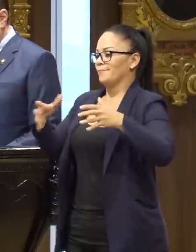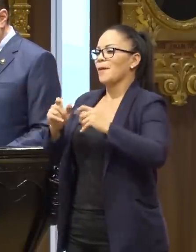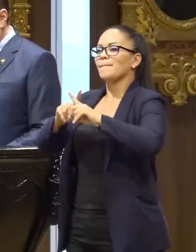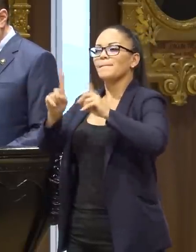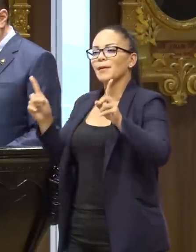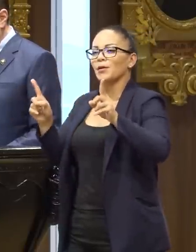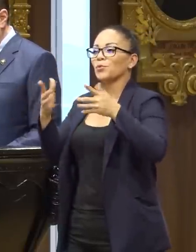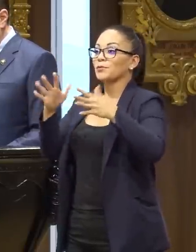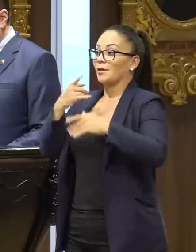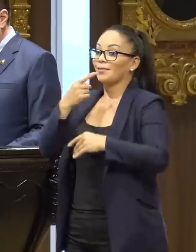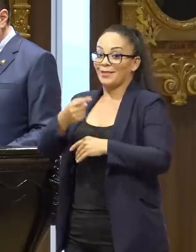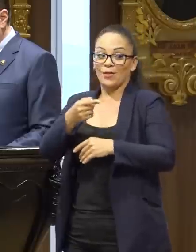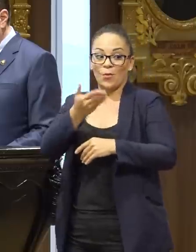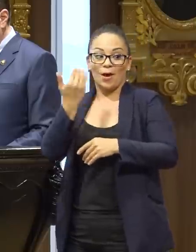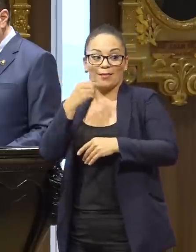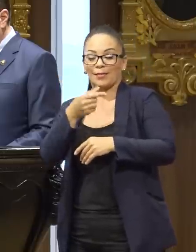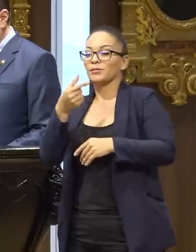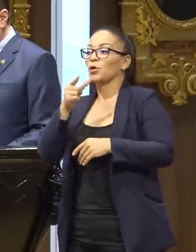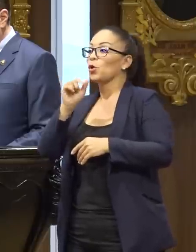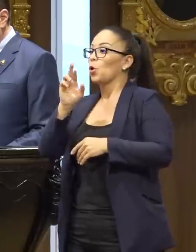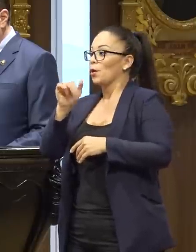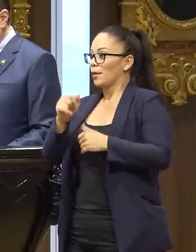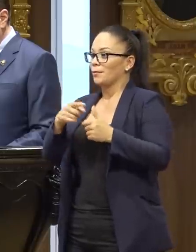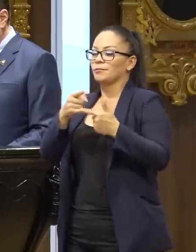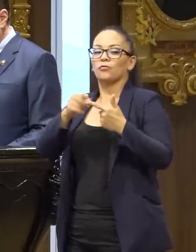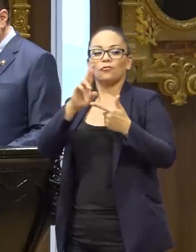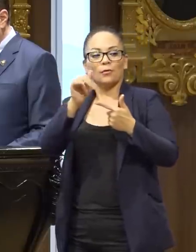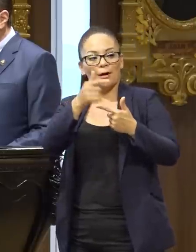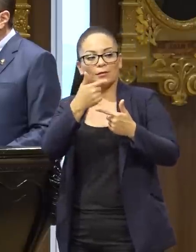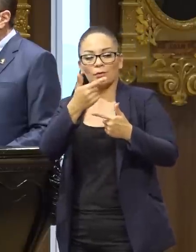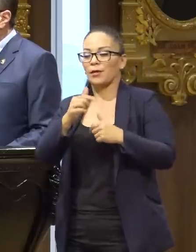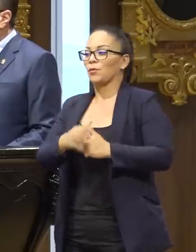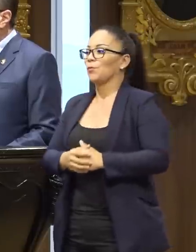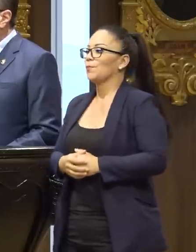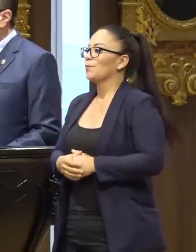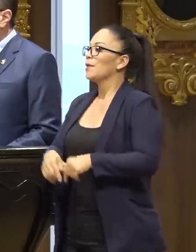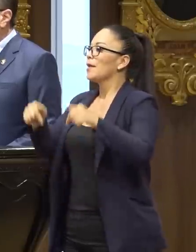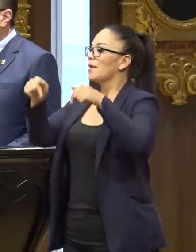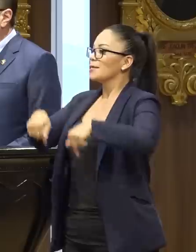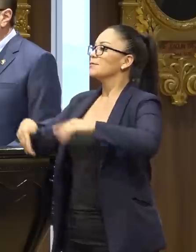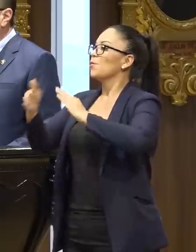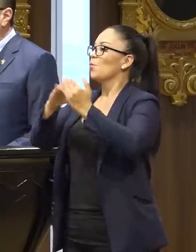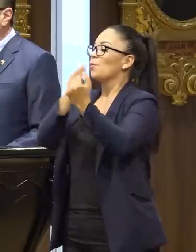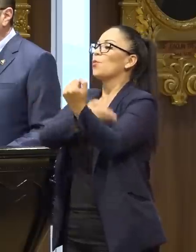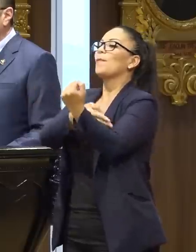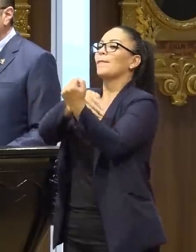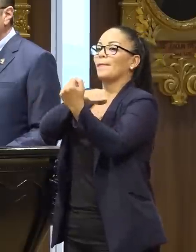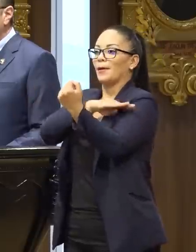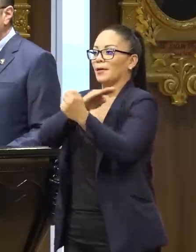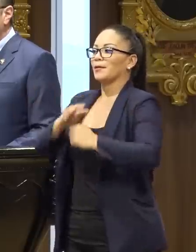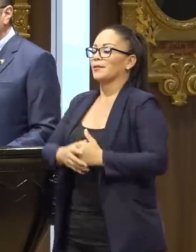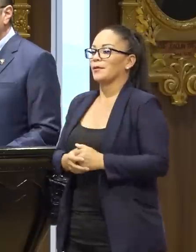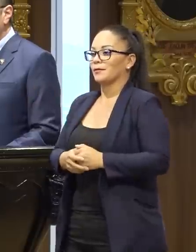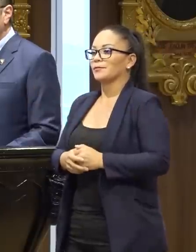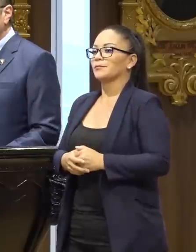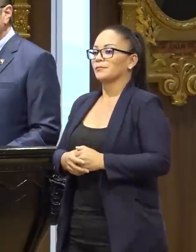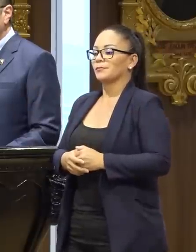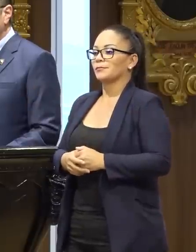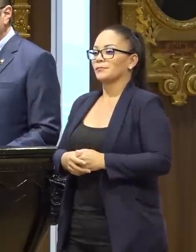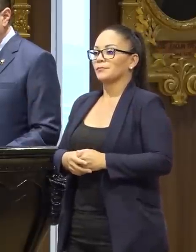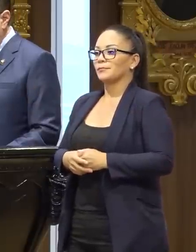pero ya lo dijo doña Gloria, lo dijo don Rodrigo, este es un pueblo valiente que